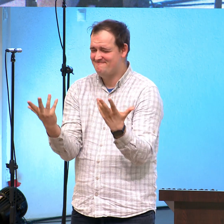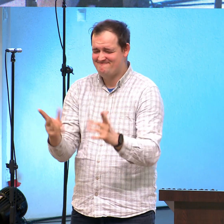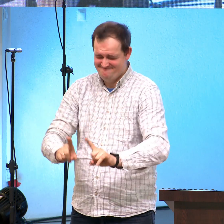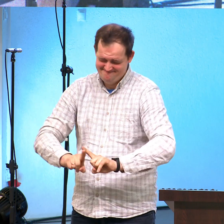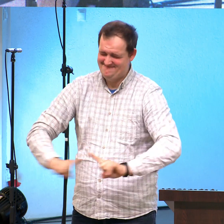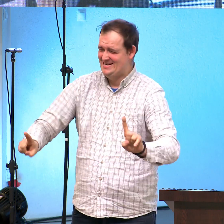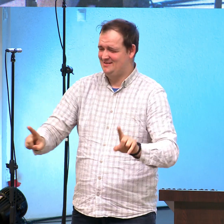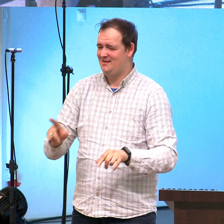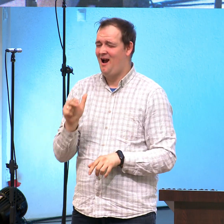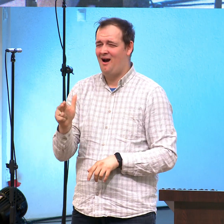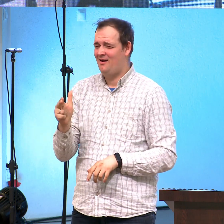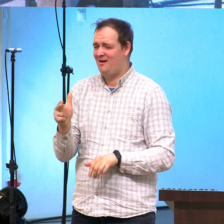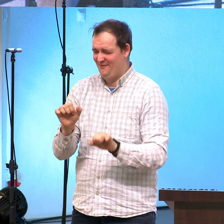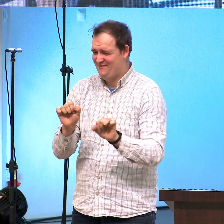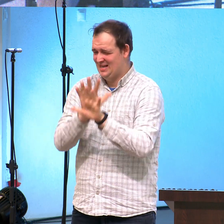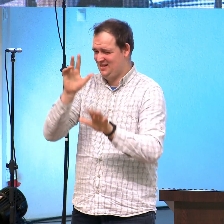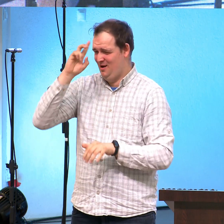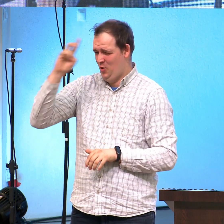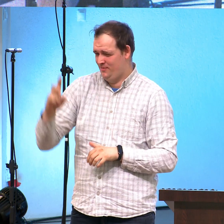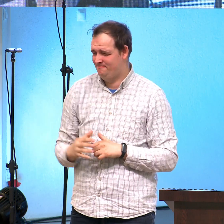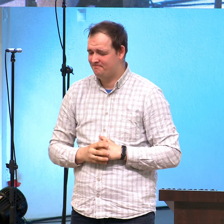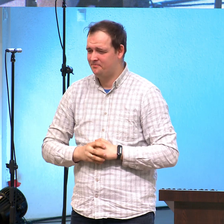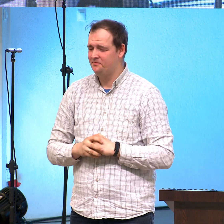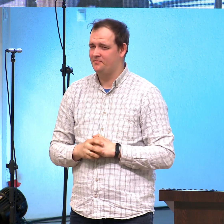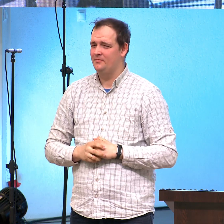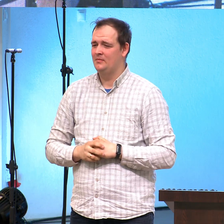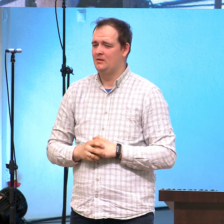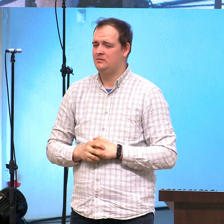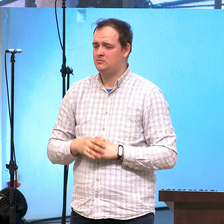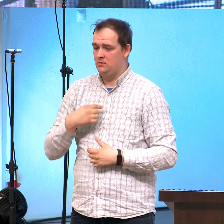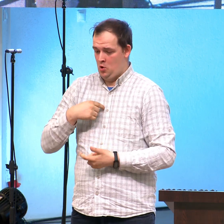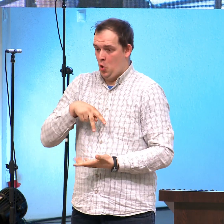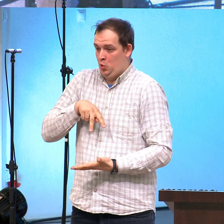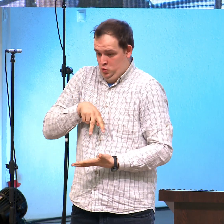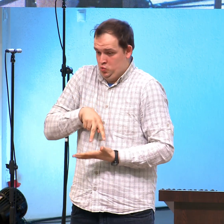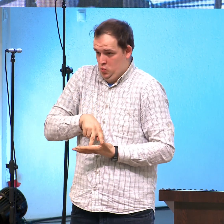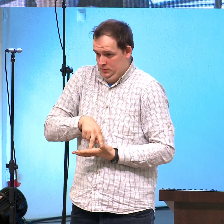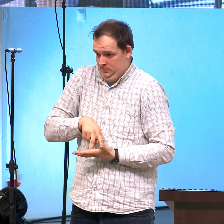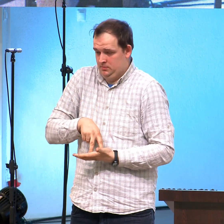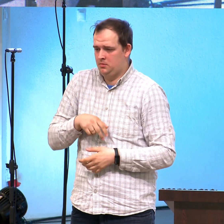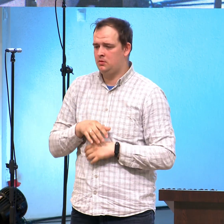Желто-голубое, ну, описать невозможно такую красоту, и все. Я стою,